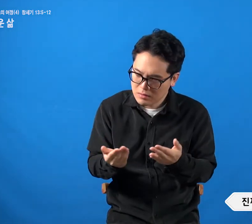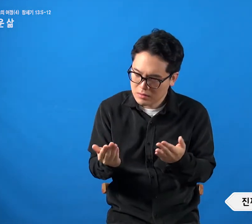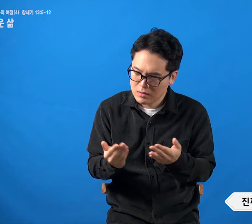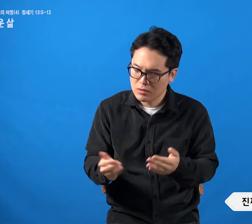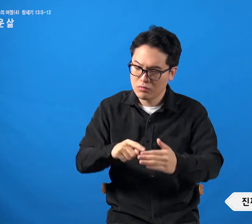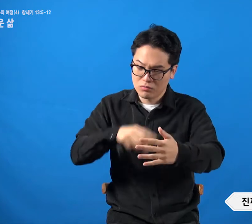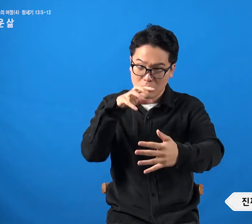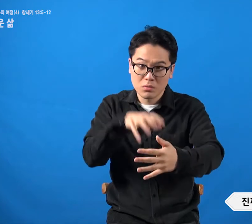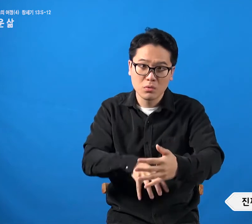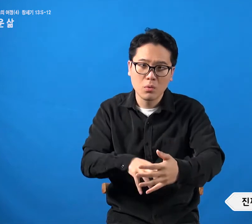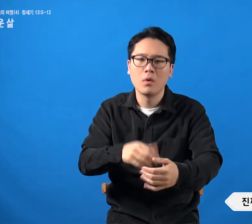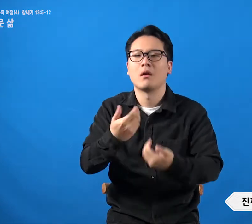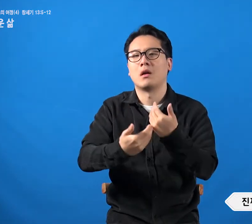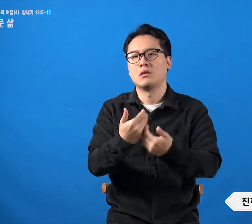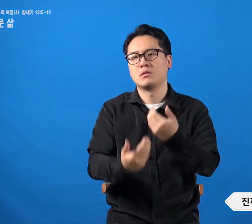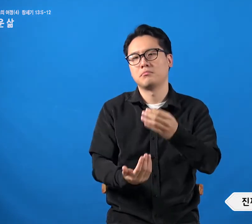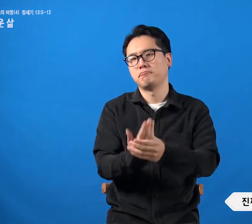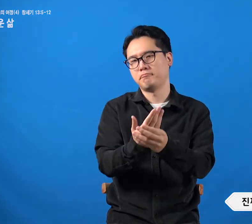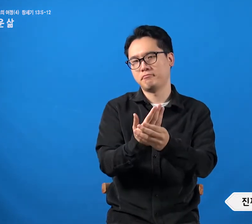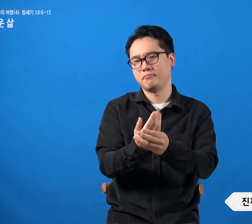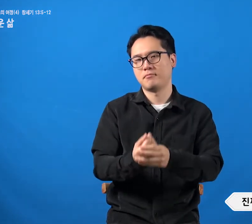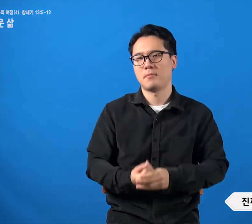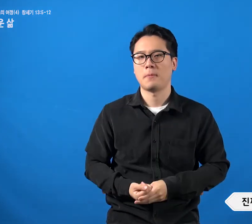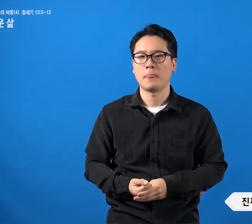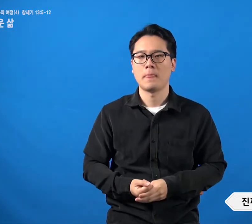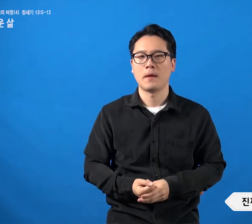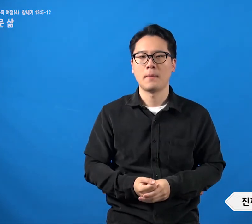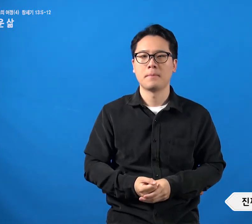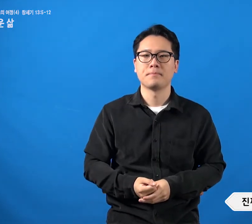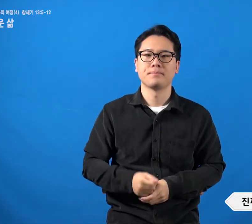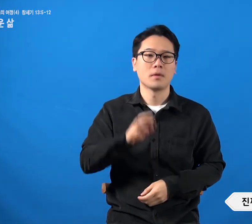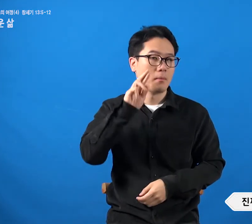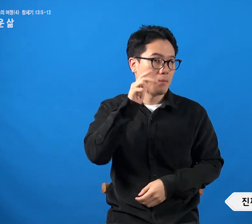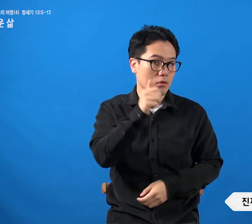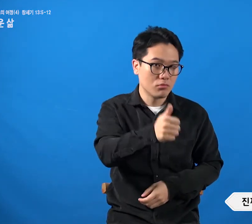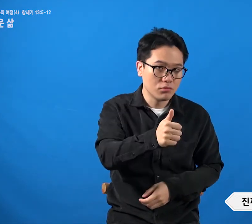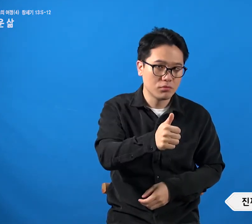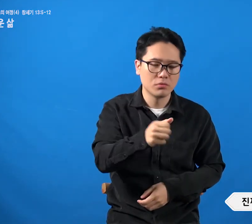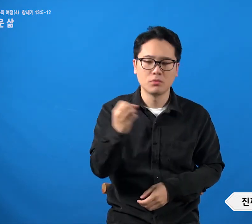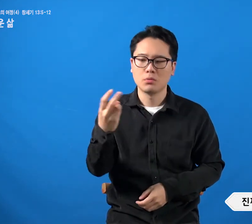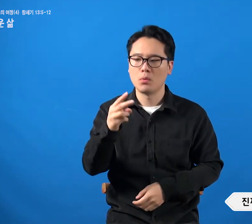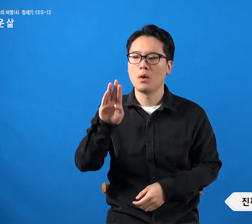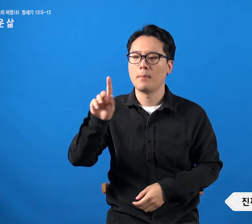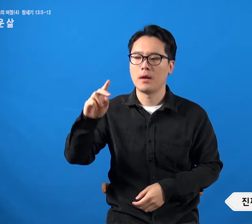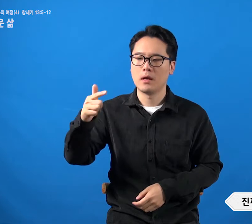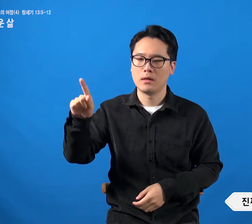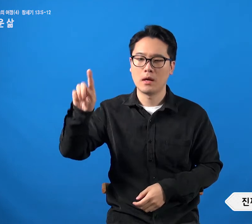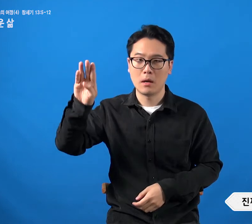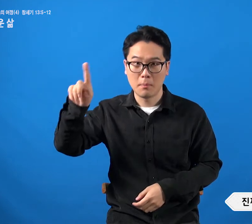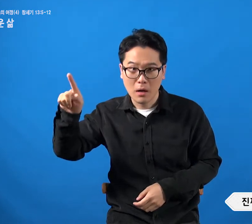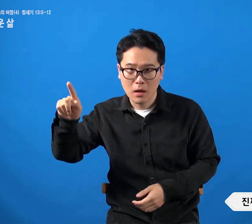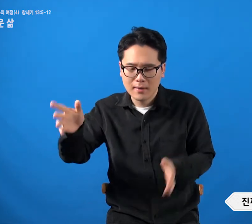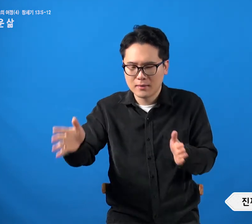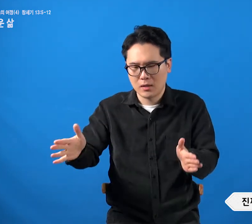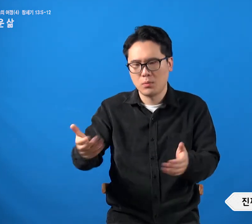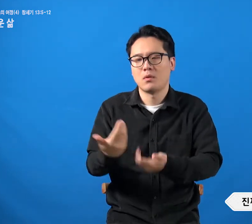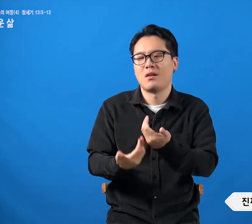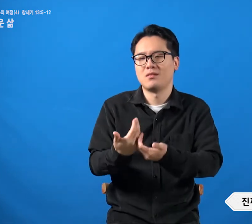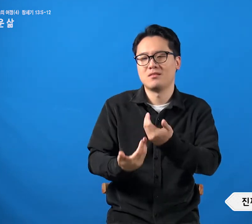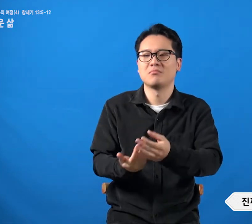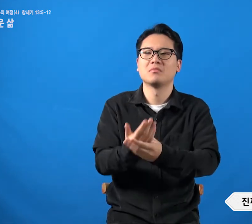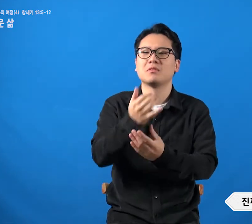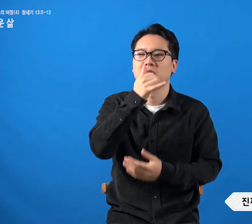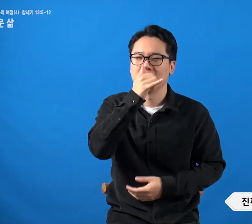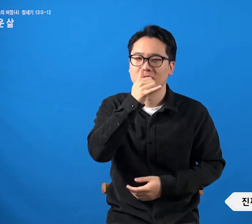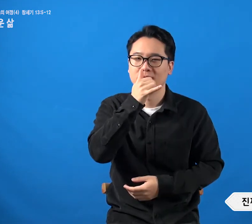존재합니다. 바울과 바나바가 마가의 문제로 갈등을 가졌던 영적인 거장들의 이야기를